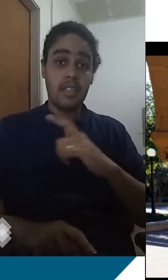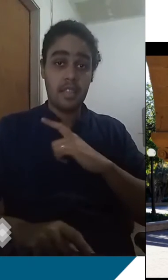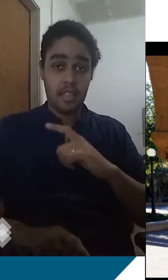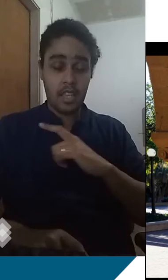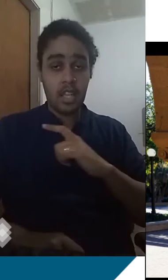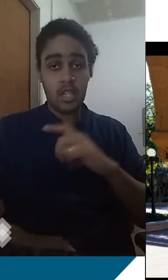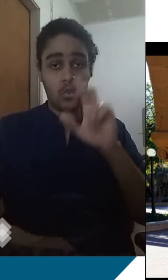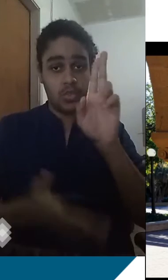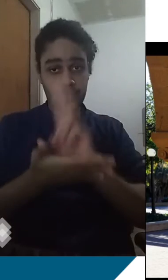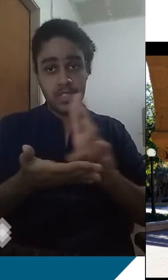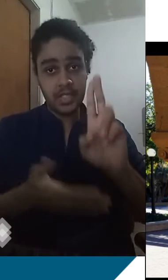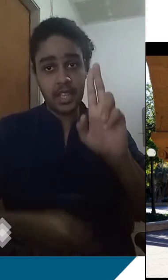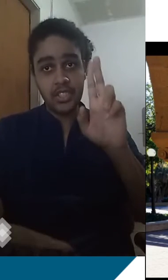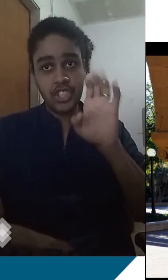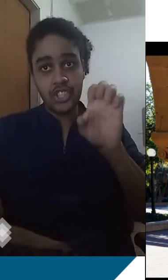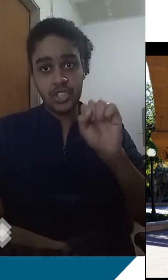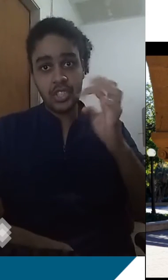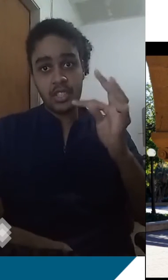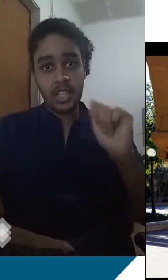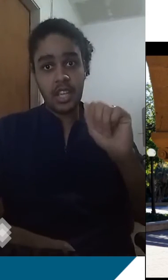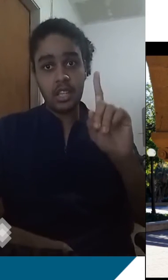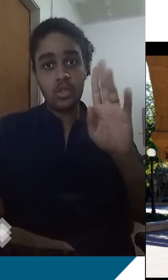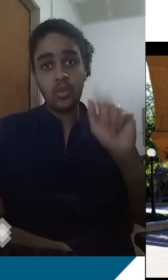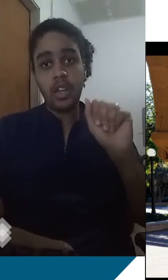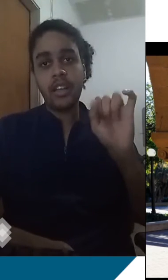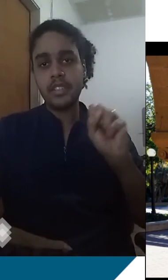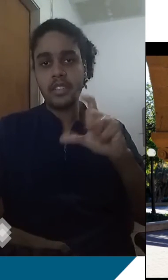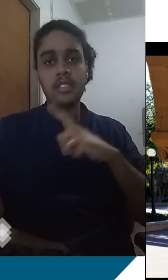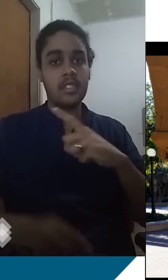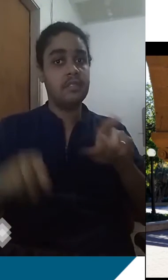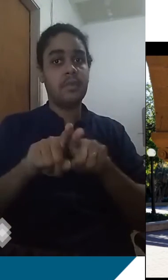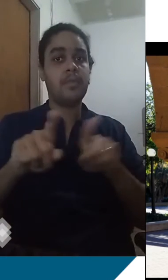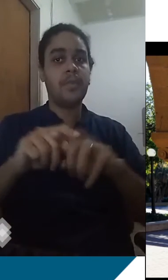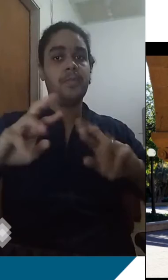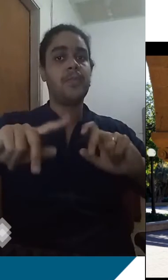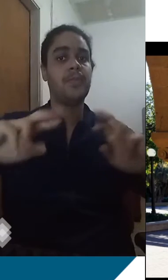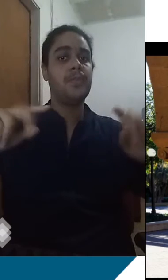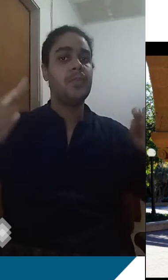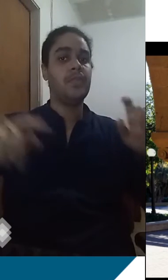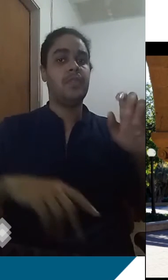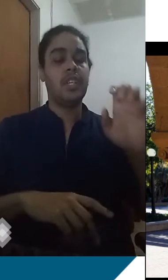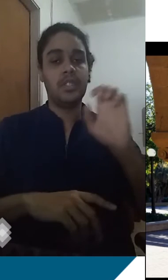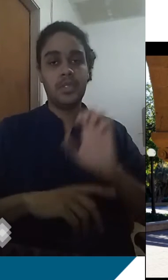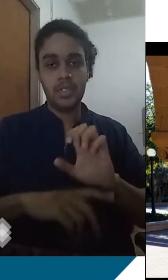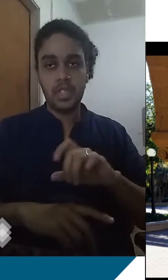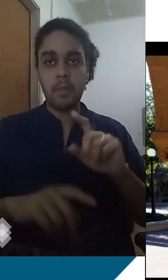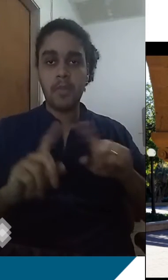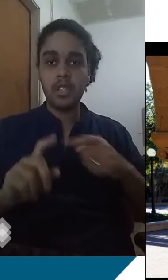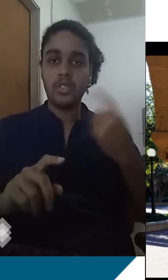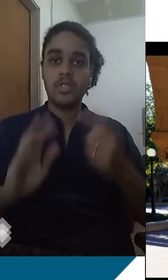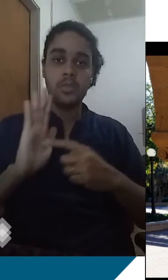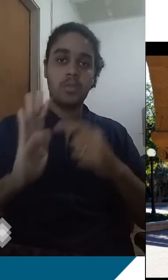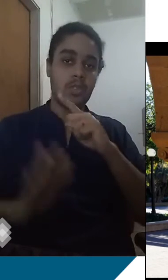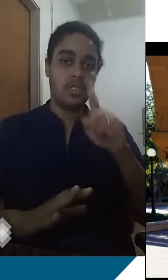Além das federais, a gente tem também as universidades estaduais. Não esqueçam que universidades estaduais também tem em diversos estados, né, em todos os estados do